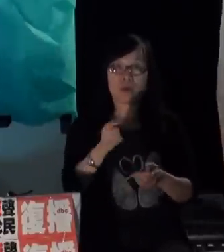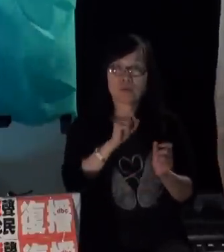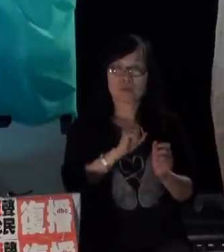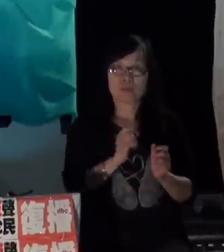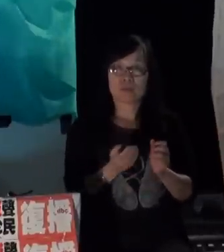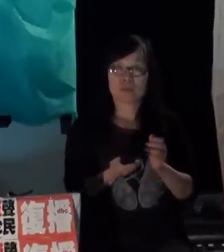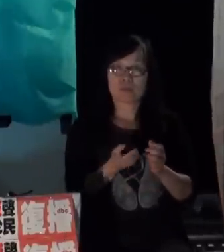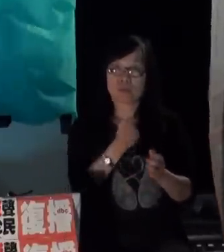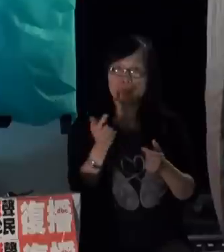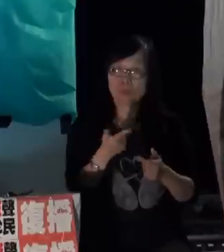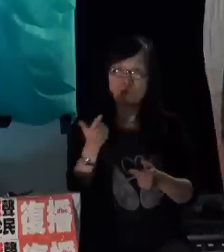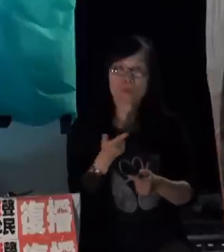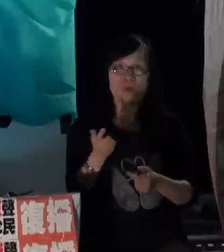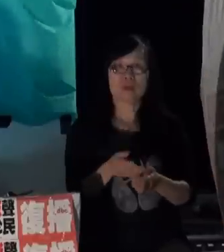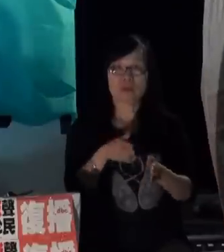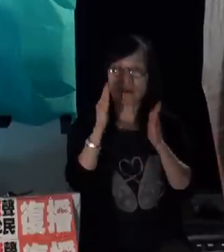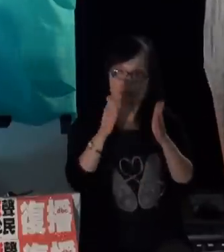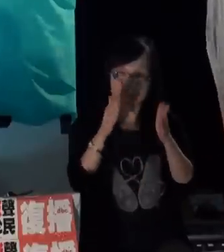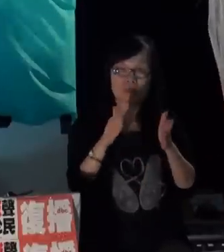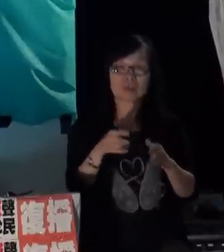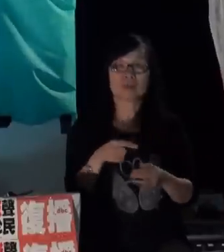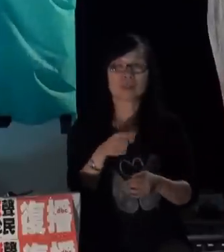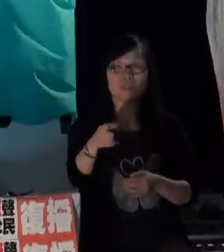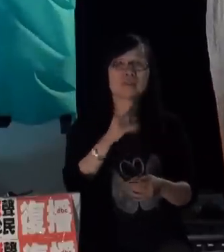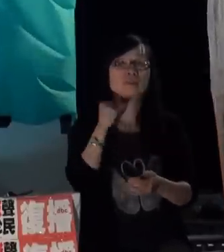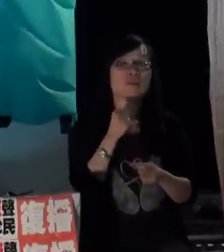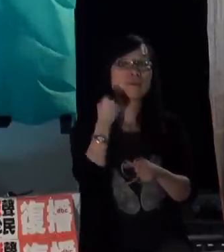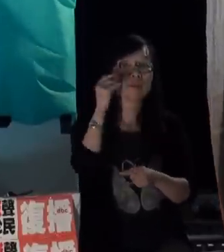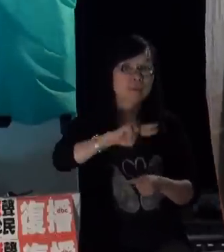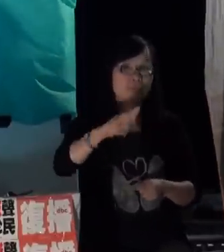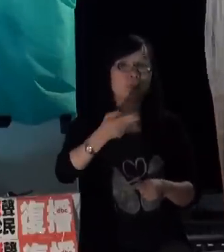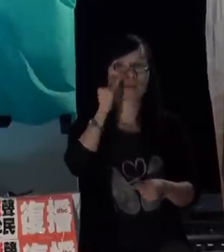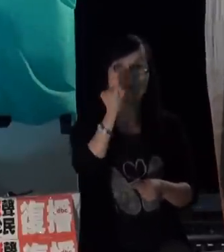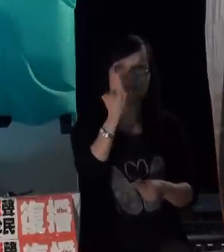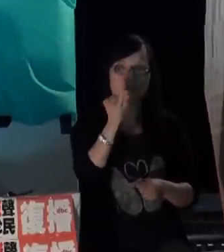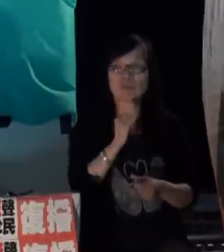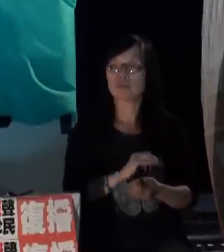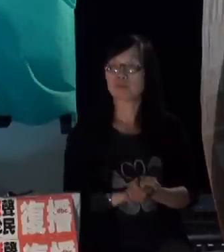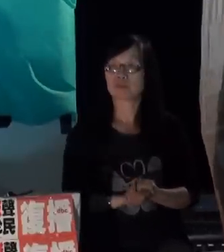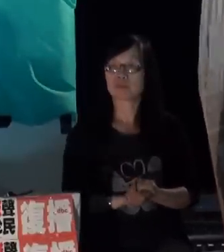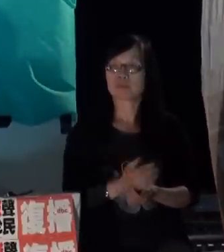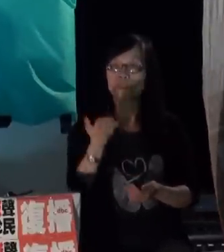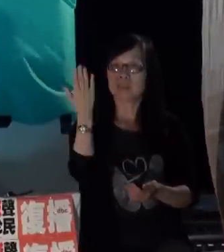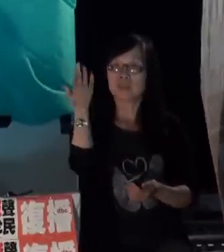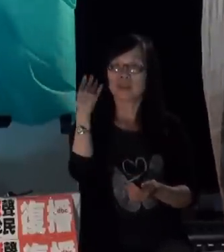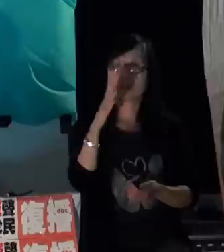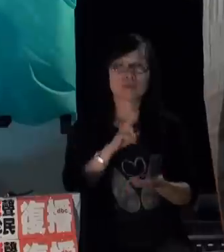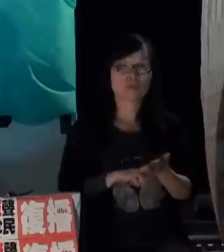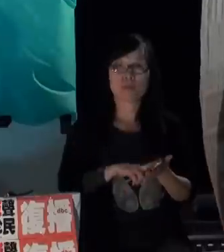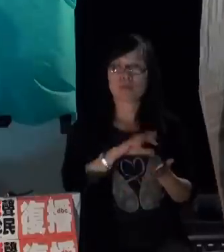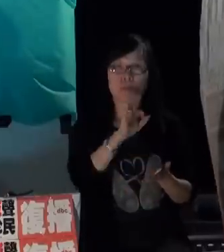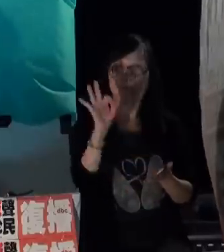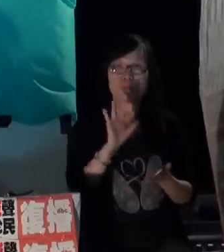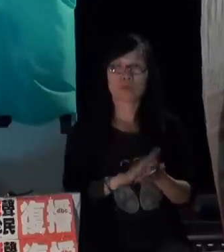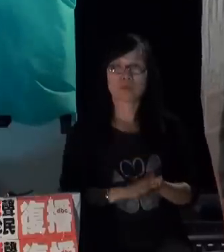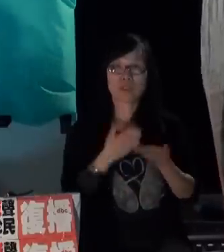過嗰個上限，而你繼續攞嘅時候，你已經係犯法啦。係咪啊？即係佢以前就係話喂，我唔信你，